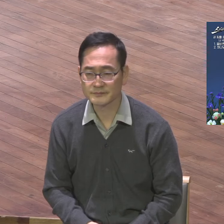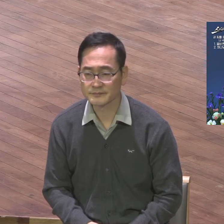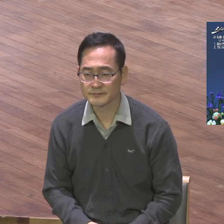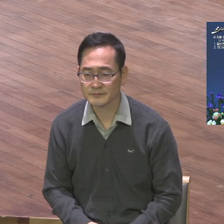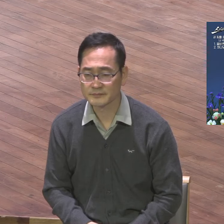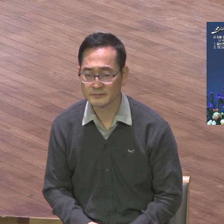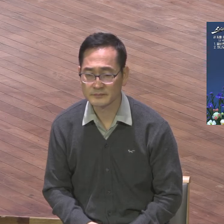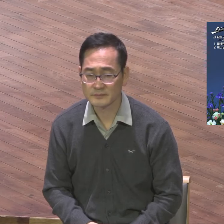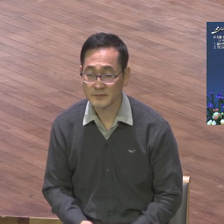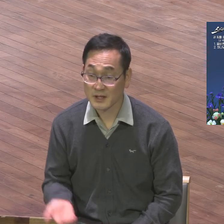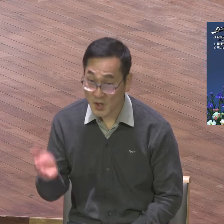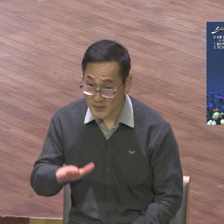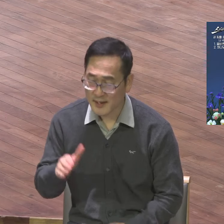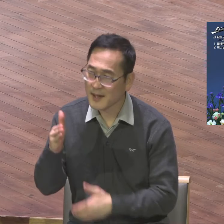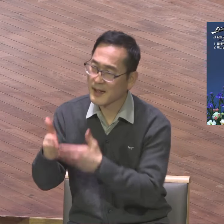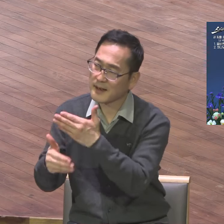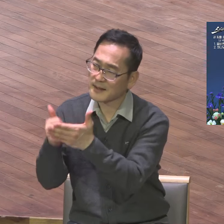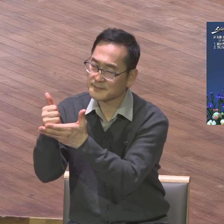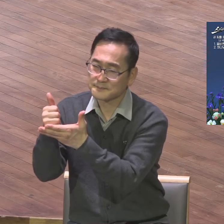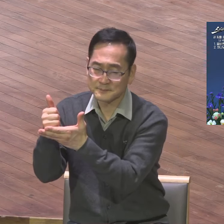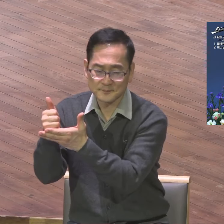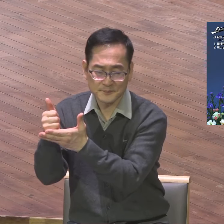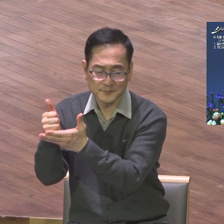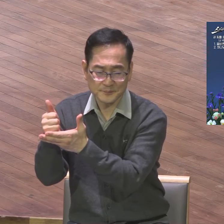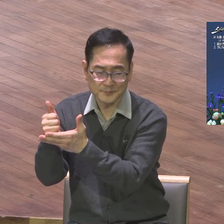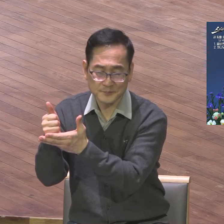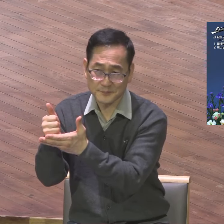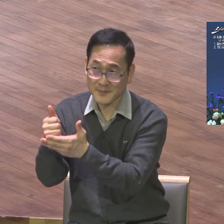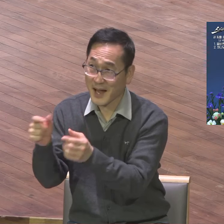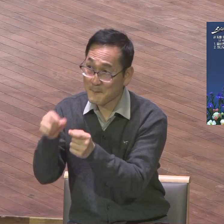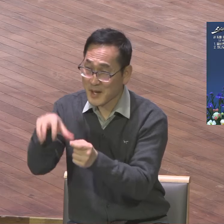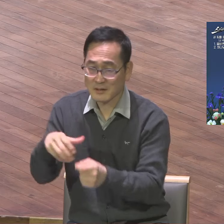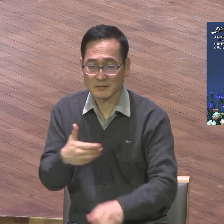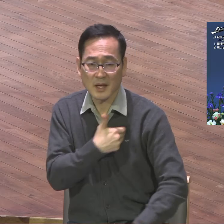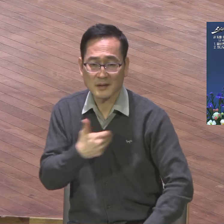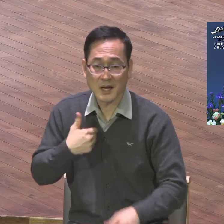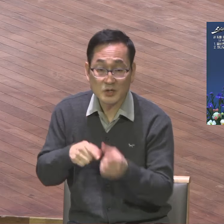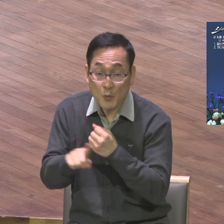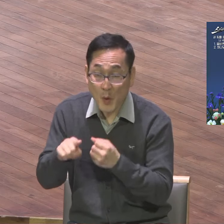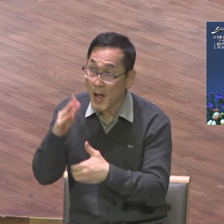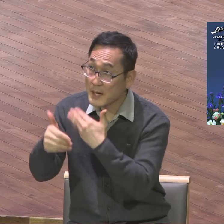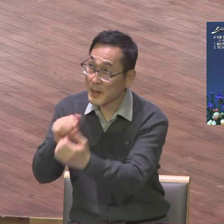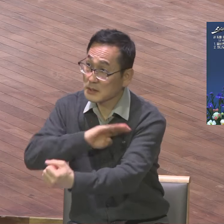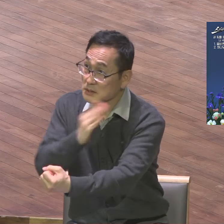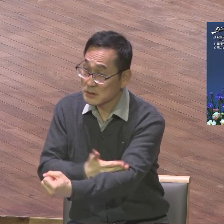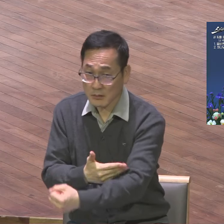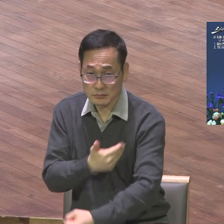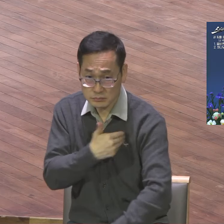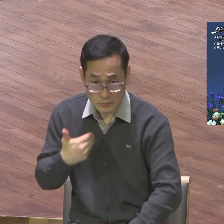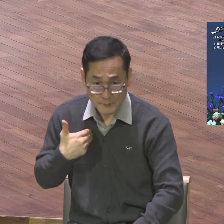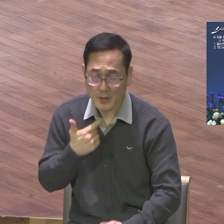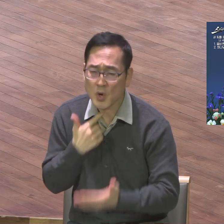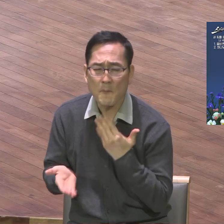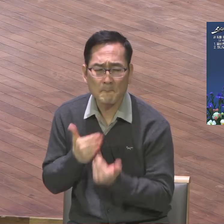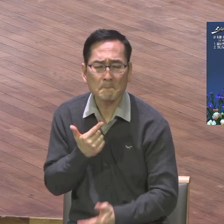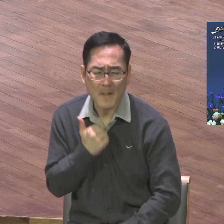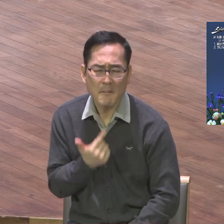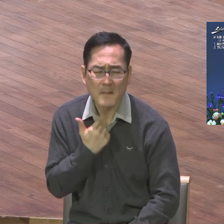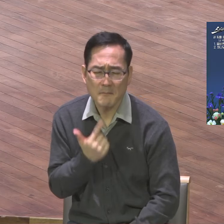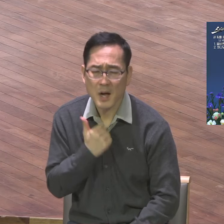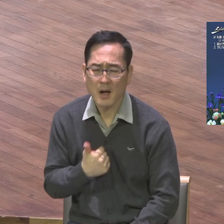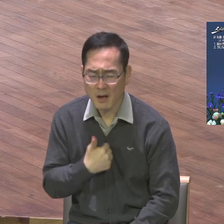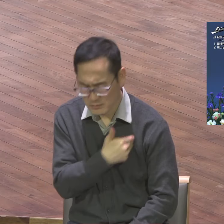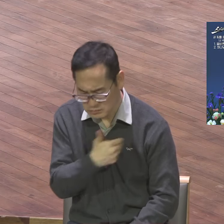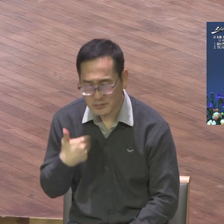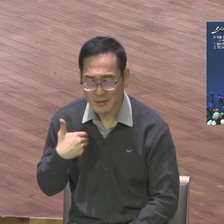근데 왜 내가 이렇게 하나님 앞에 하는 말 이렇게 당당할 수 있느냐? 하나님 말씀의 능력을 체험하니까. 하나님 힘을